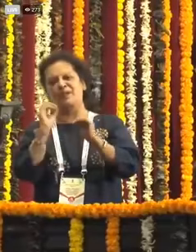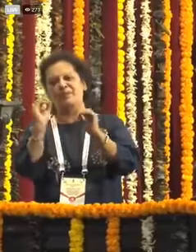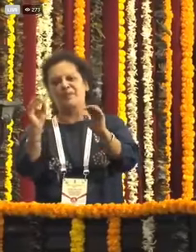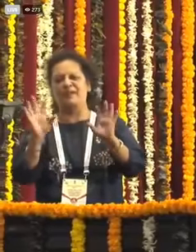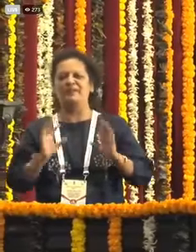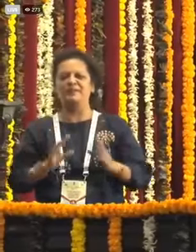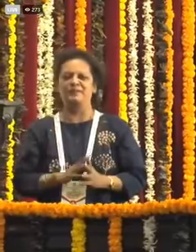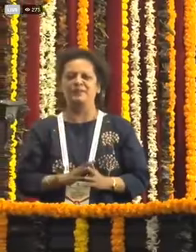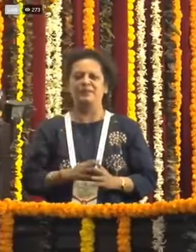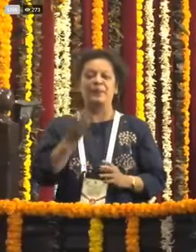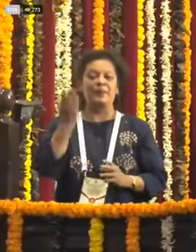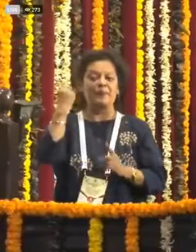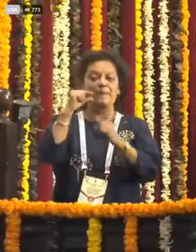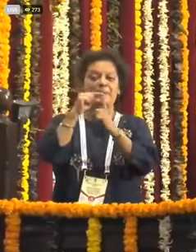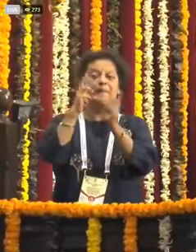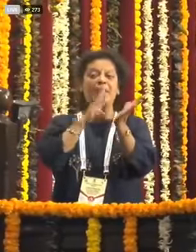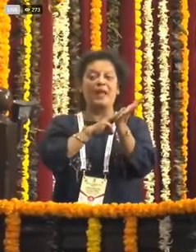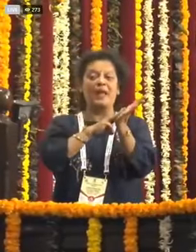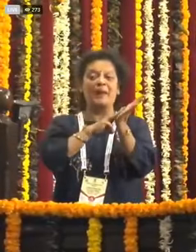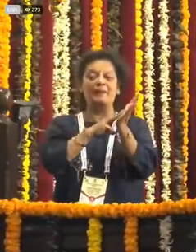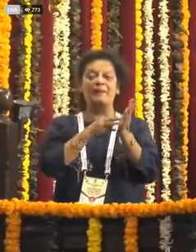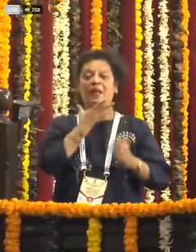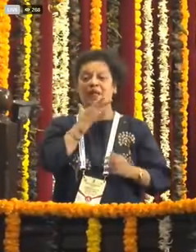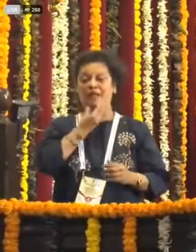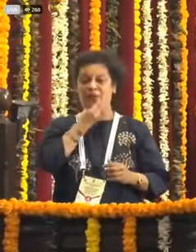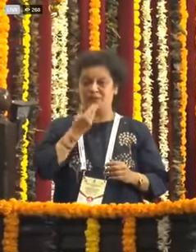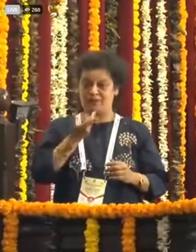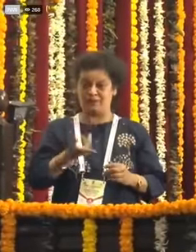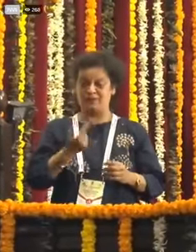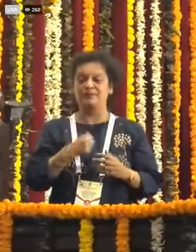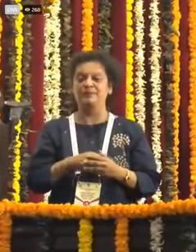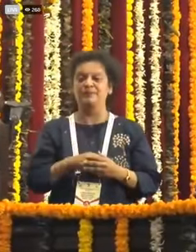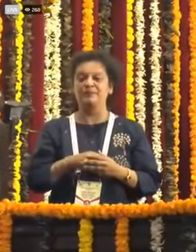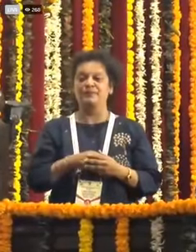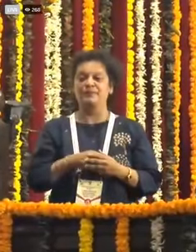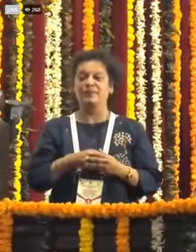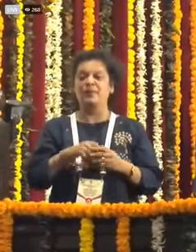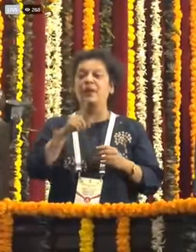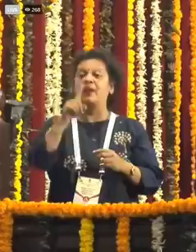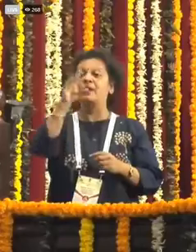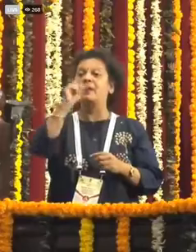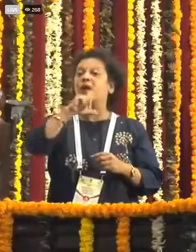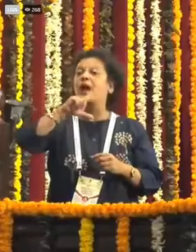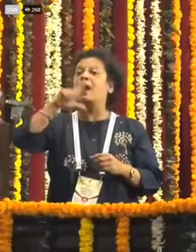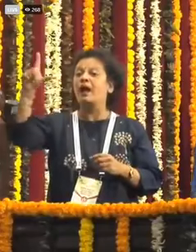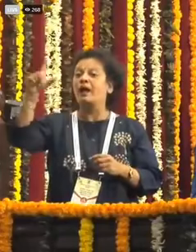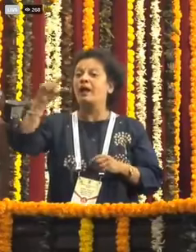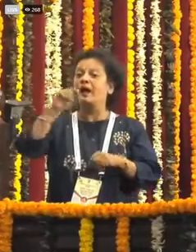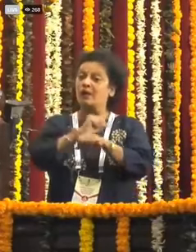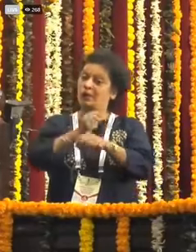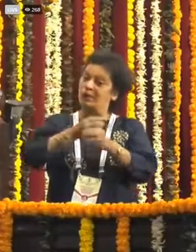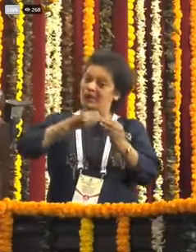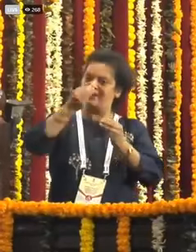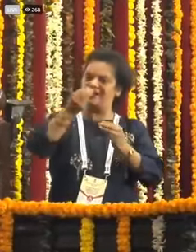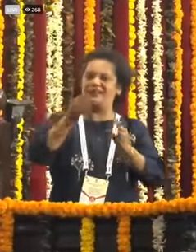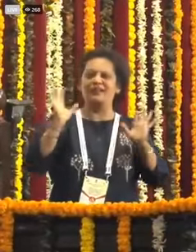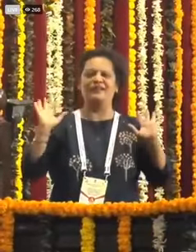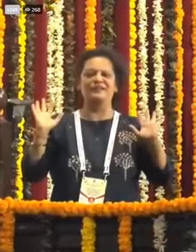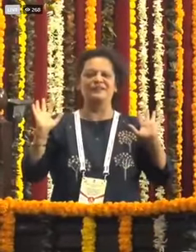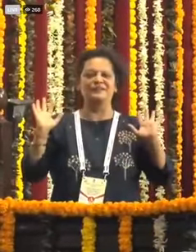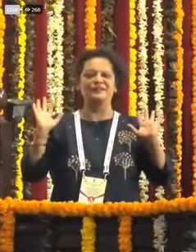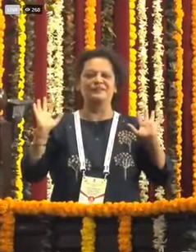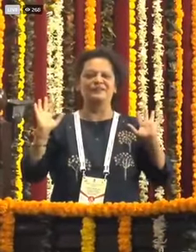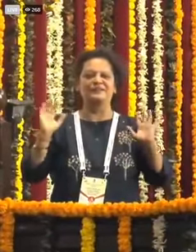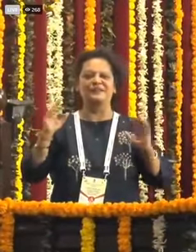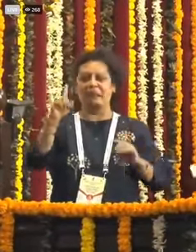देशाचे प्रधानमंत्री नरेंद्र मोदीजी यांनी सांगितलं की 10,00,000 लोकांना नोकऱ्या आपण देणार, त्याप्रमाणे